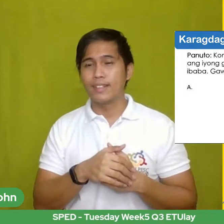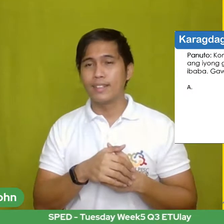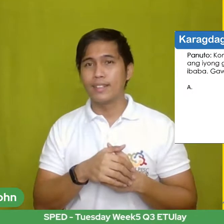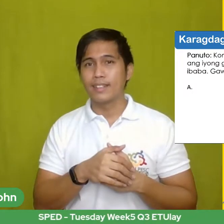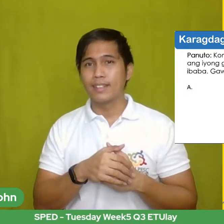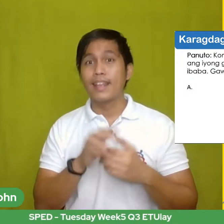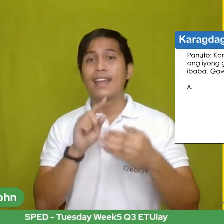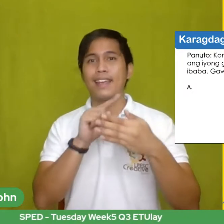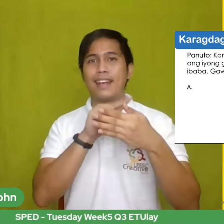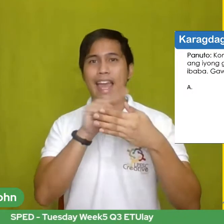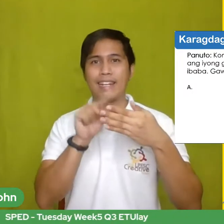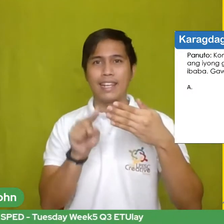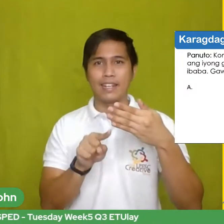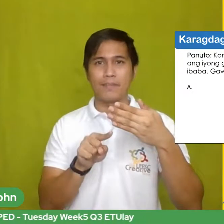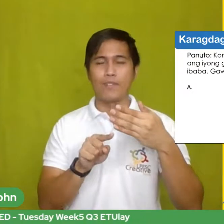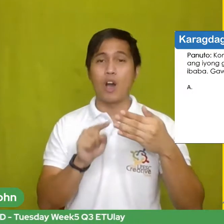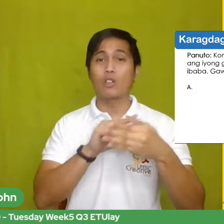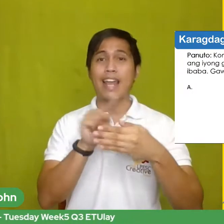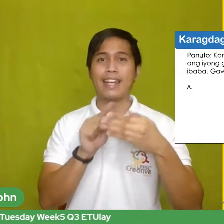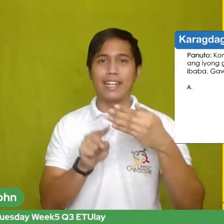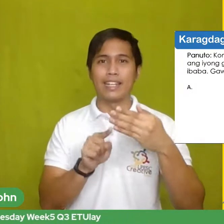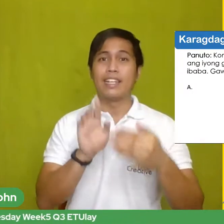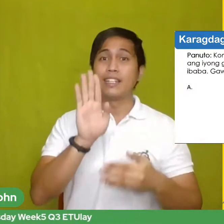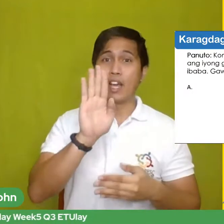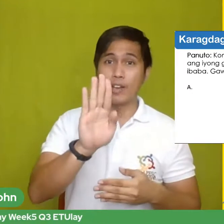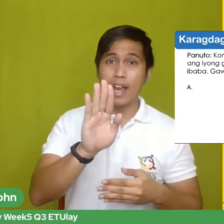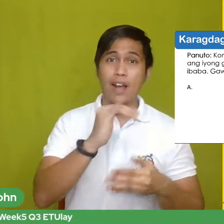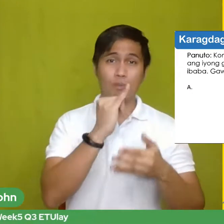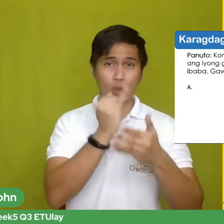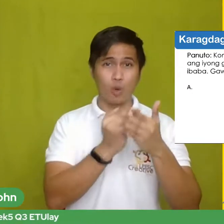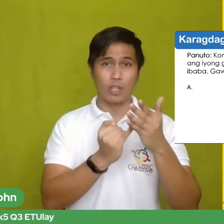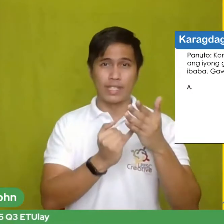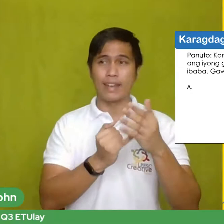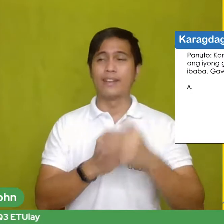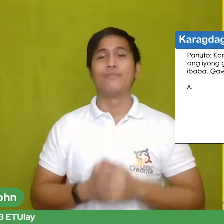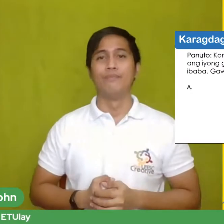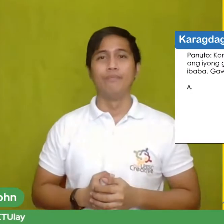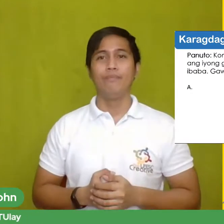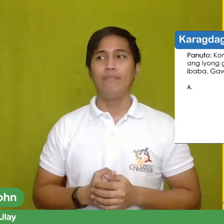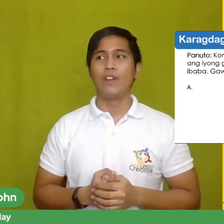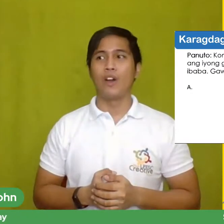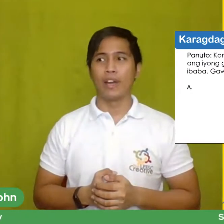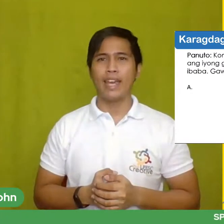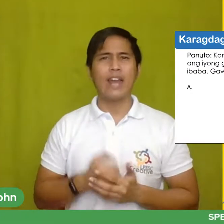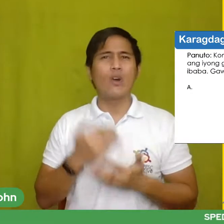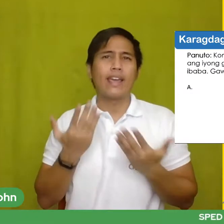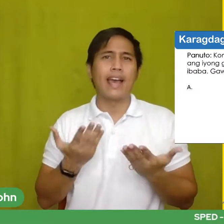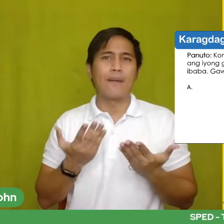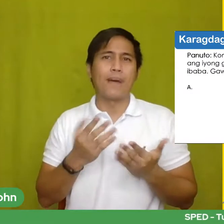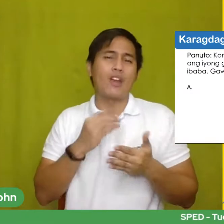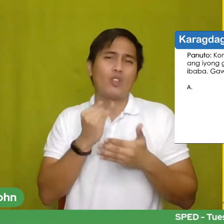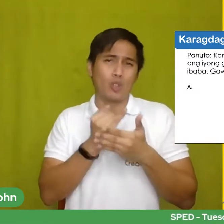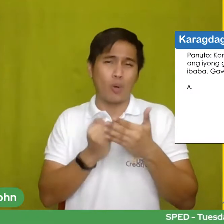Lining. Outlining. Kayo na ang guguhit dyan. Okay? Ano kaya? Paano i-drawing